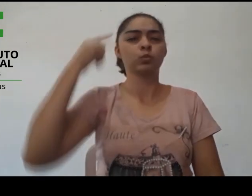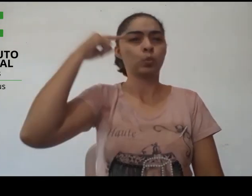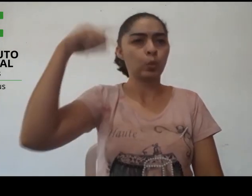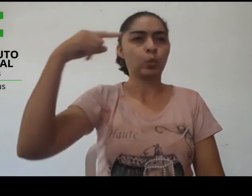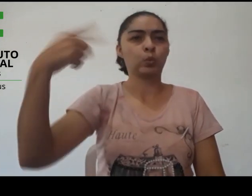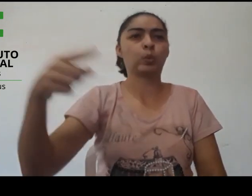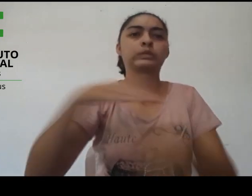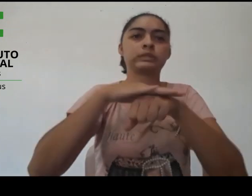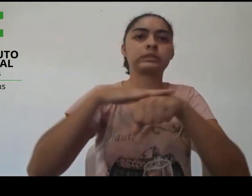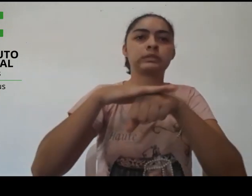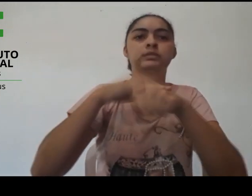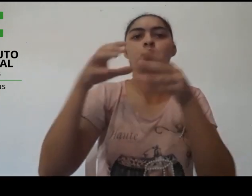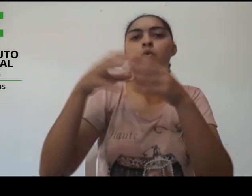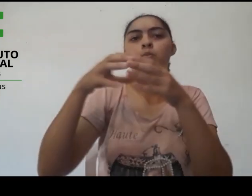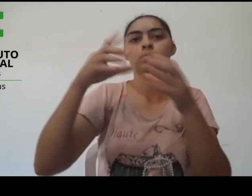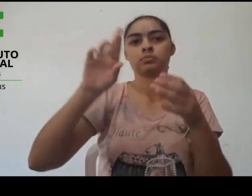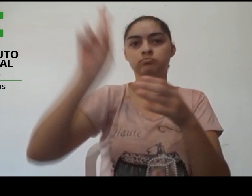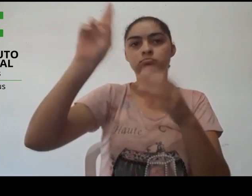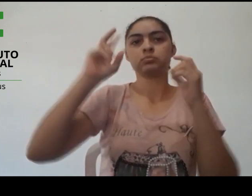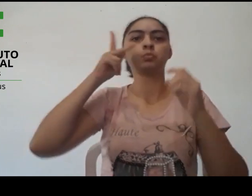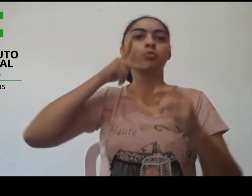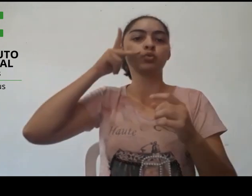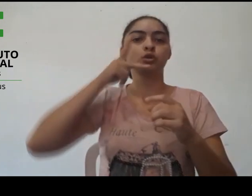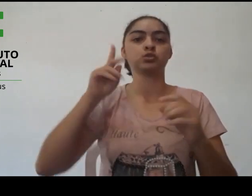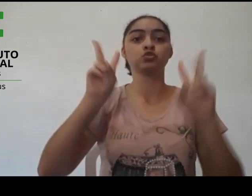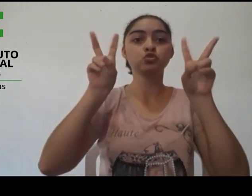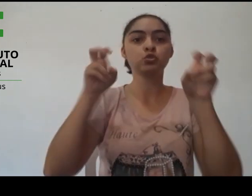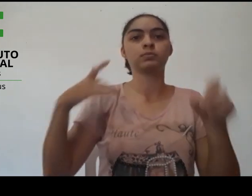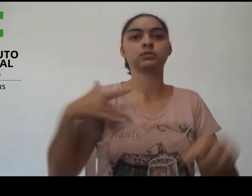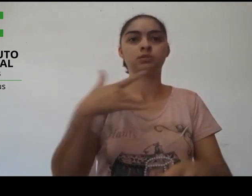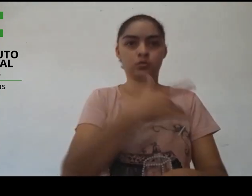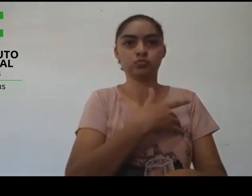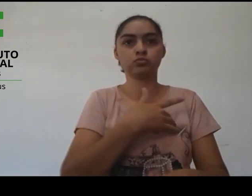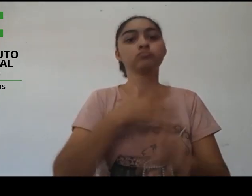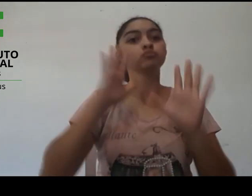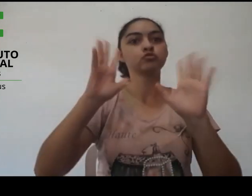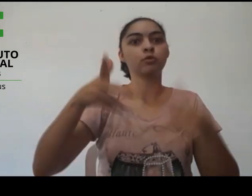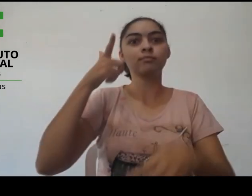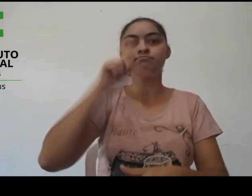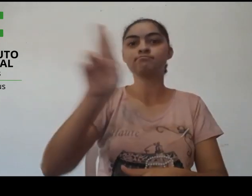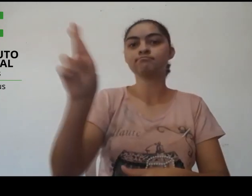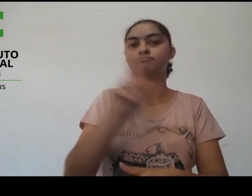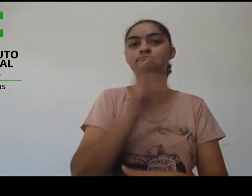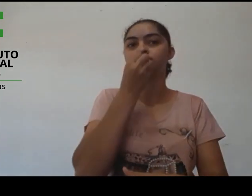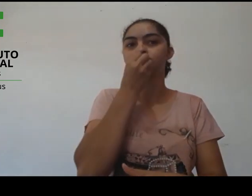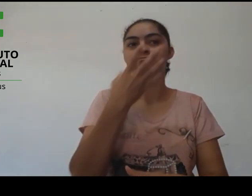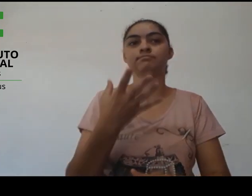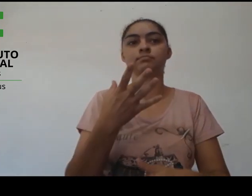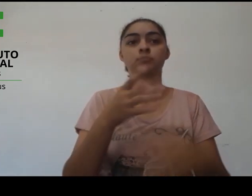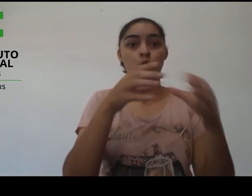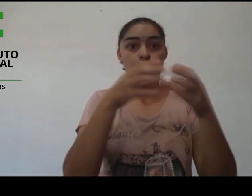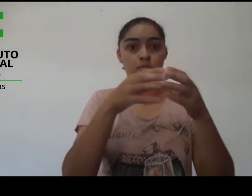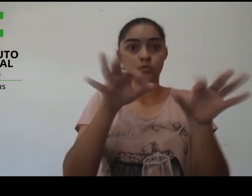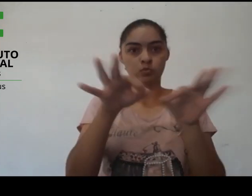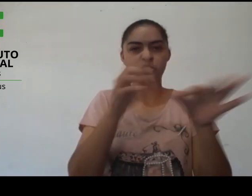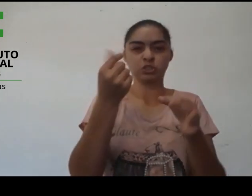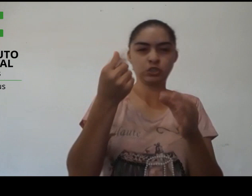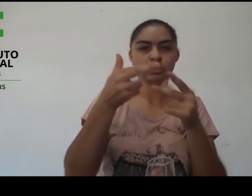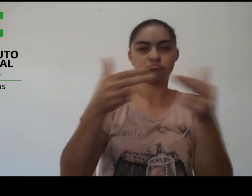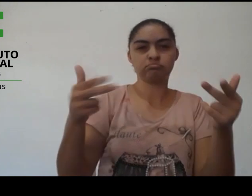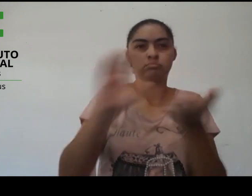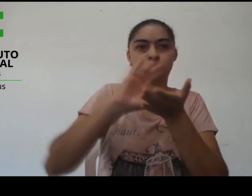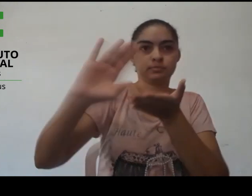cidade. Tenho diariamente conversado com líderes políticos e, com isso, adianto que já obtivemos muitos